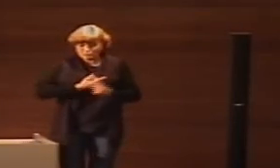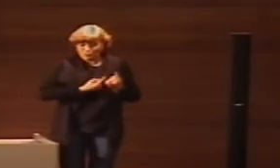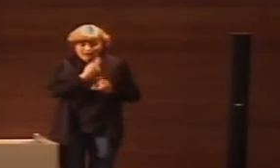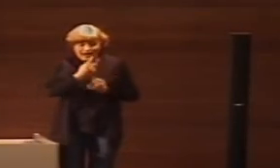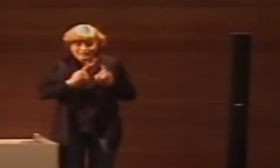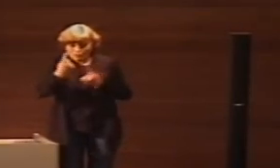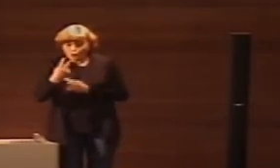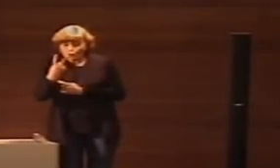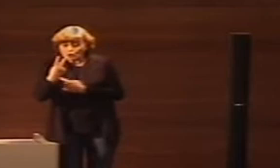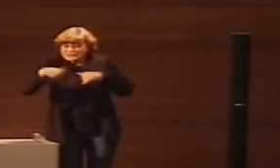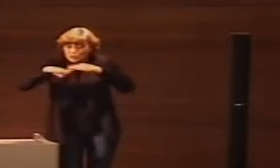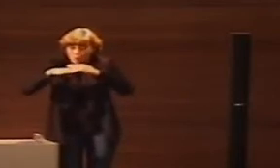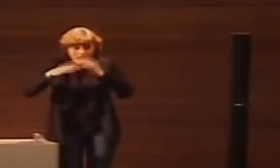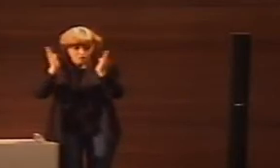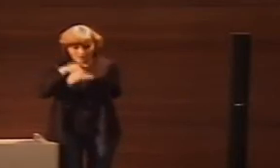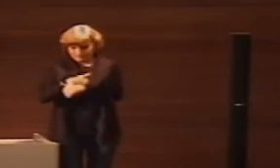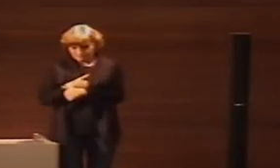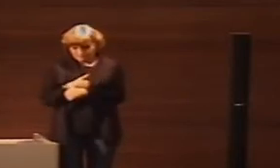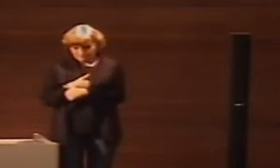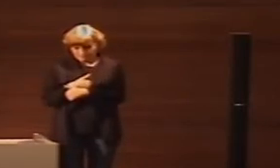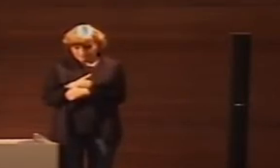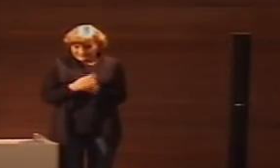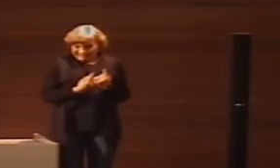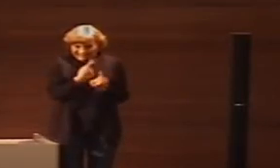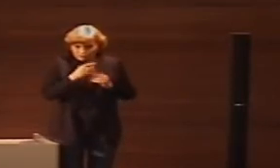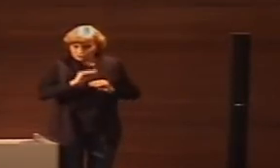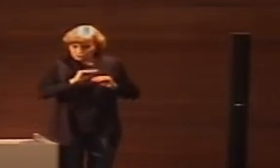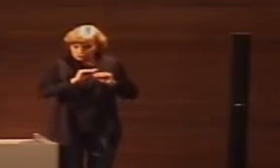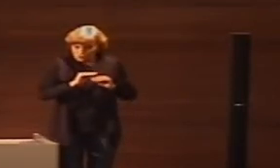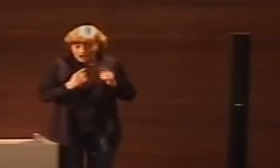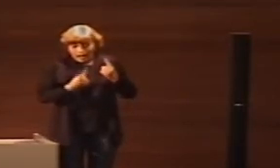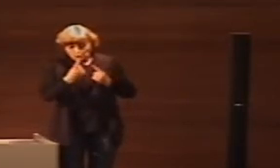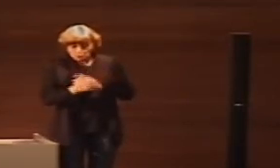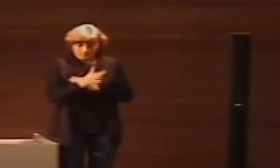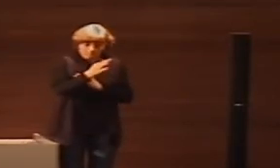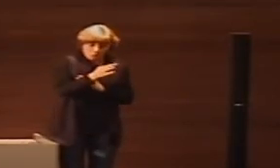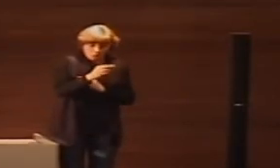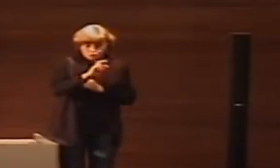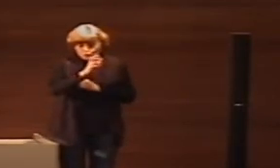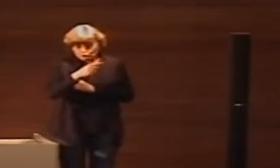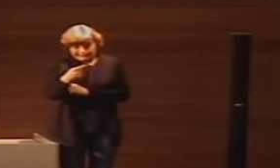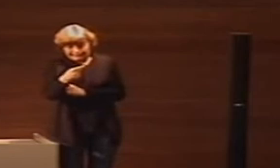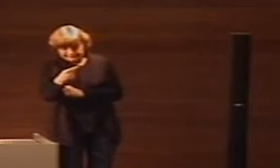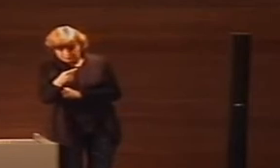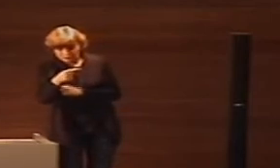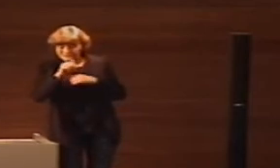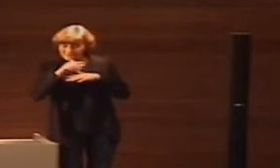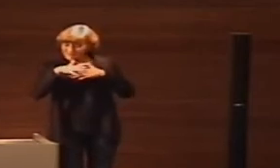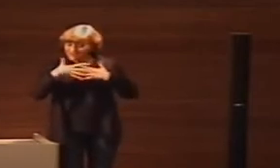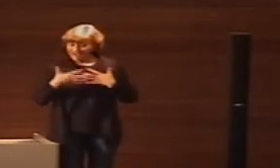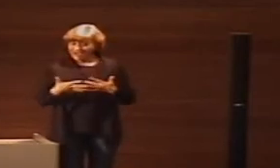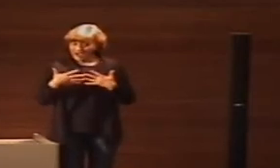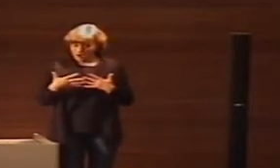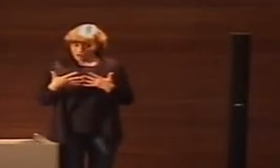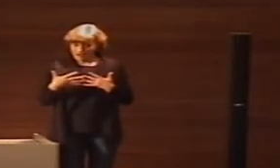No hay casi dos municipios iguales, ¿no? Cada modelo tiene sus pros y sus contras. Hoy día lo más habitual en el Estado aún son